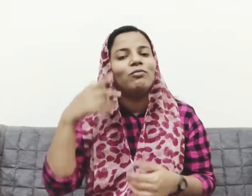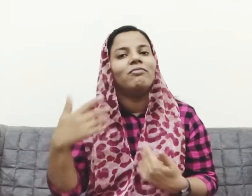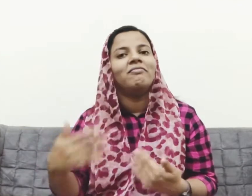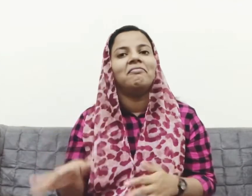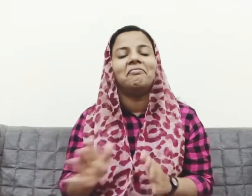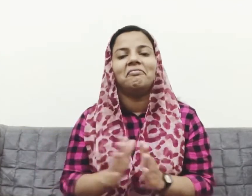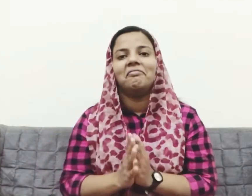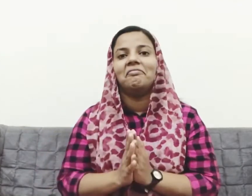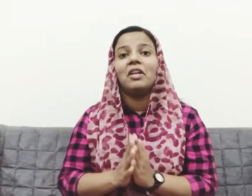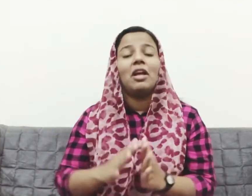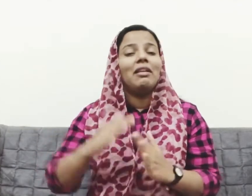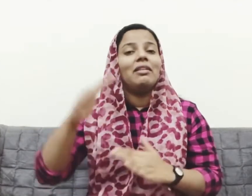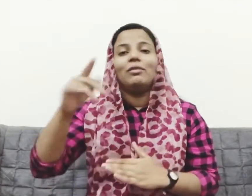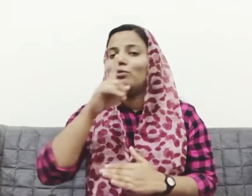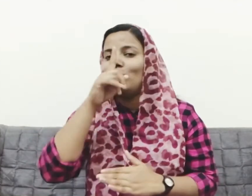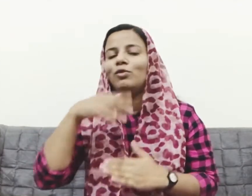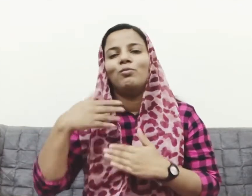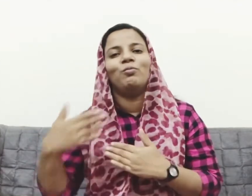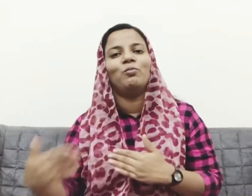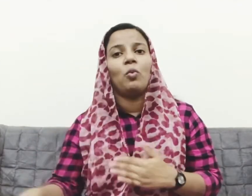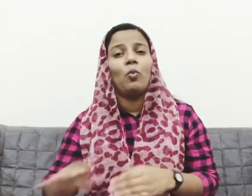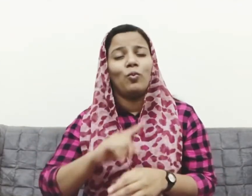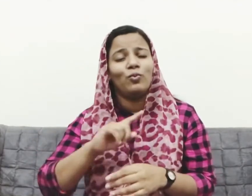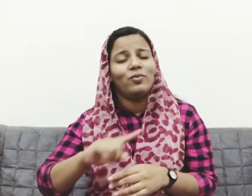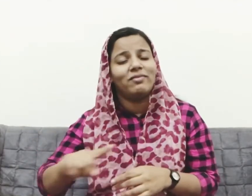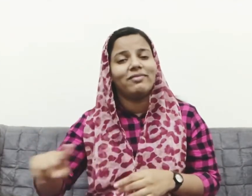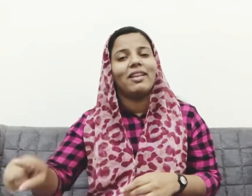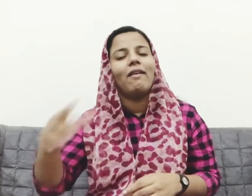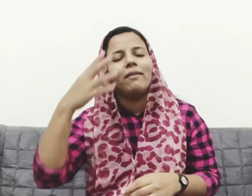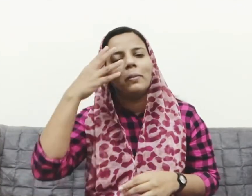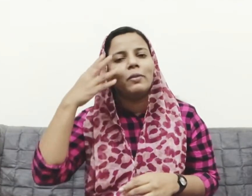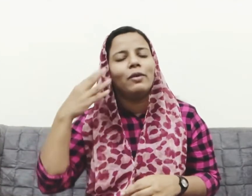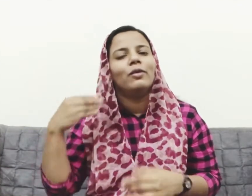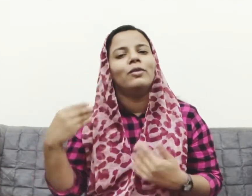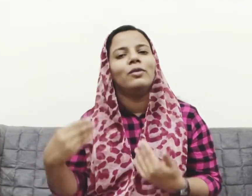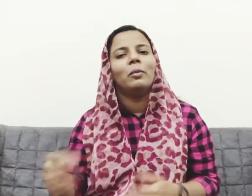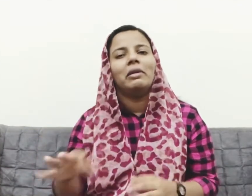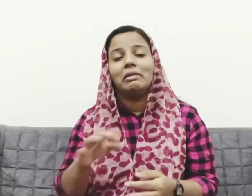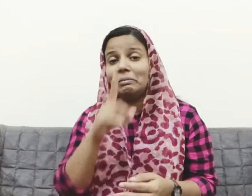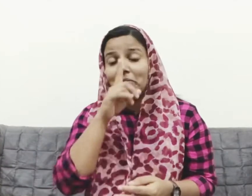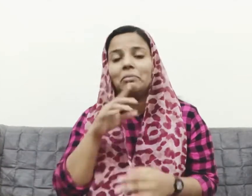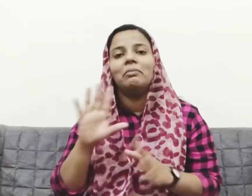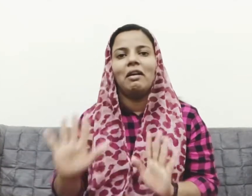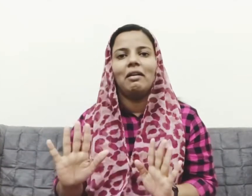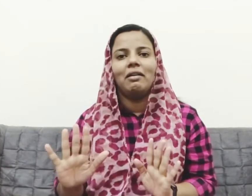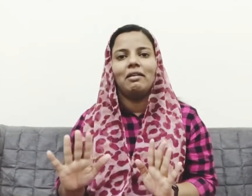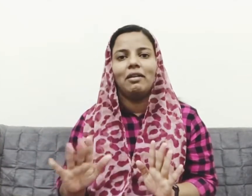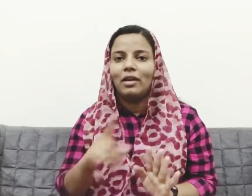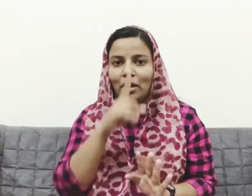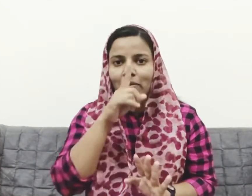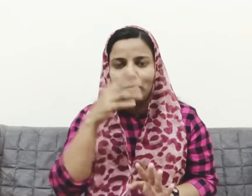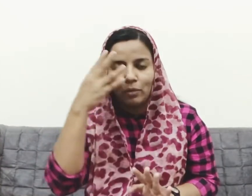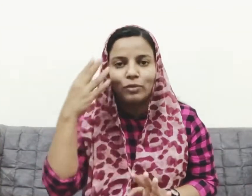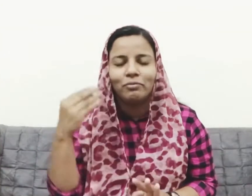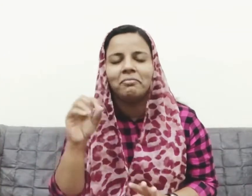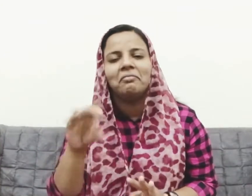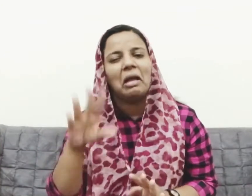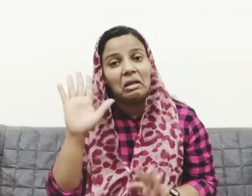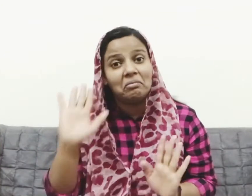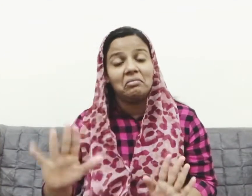പ്രവർത്തിക്കാൻ കഴിയായികയാൽ അവർ ഏറ്റവും ലജ്ജിച്ചു പോകും. ഒരിക്കലും മറന്നു പോകാത്ത നിത്യലജ്ജയോടെ തന്നെ. ചിലർ